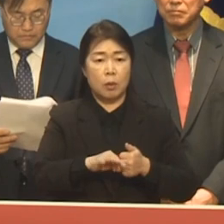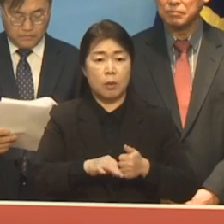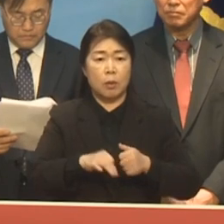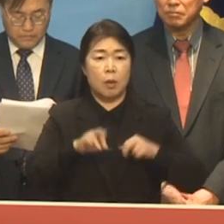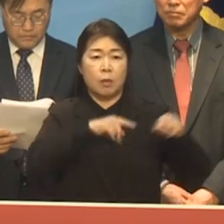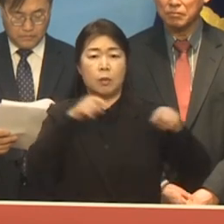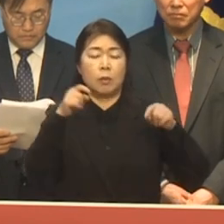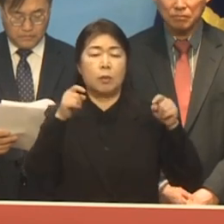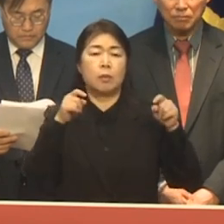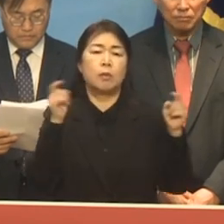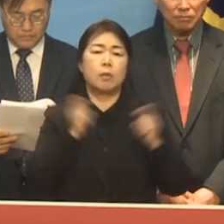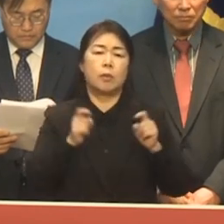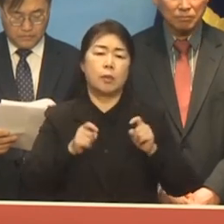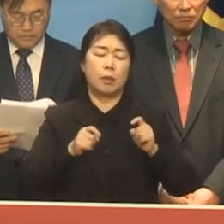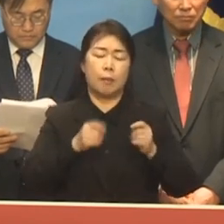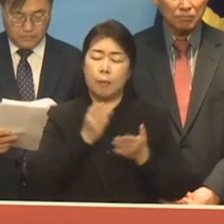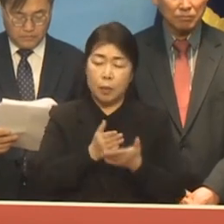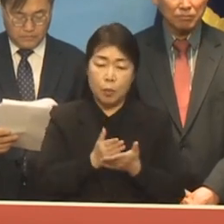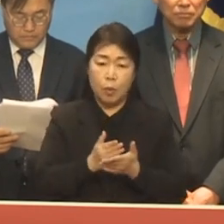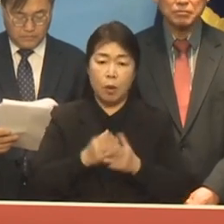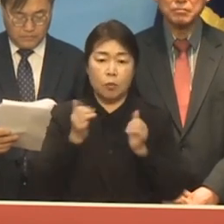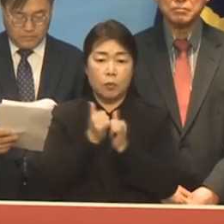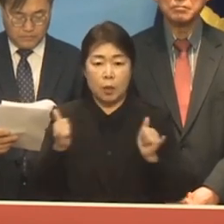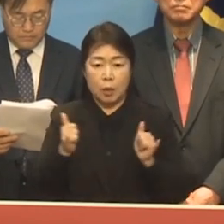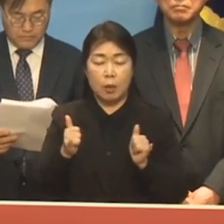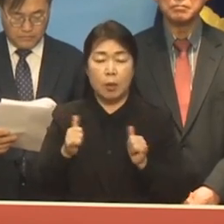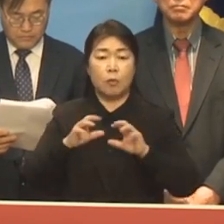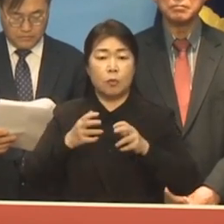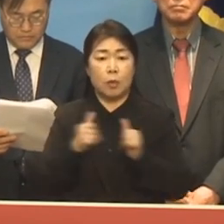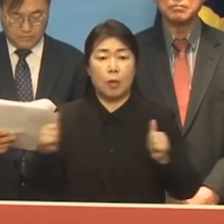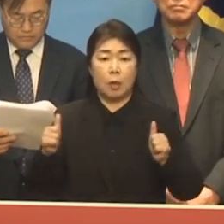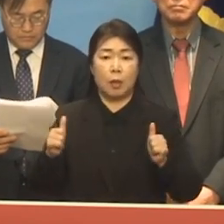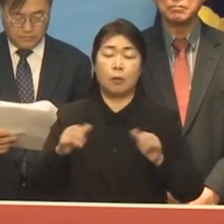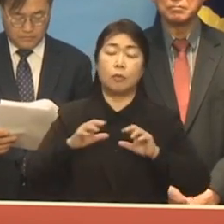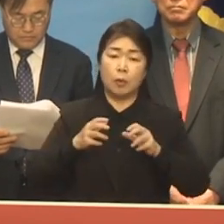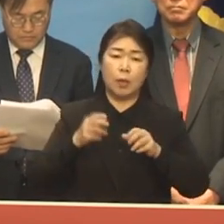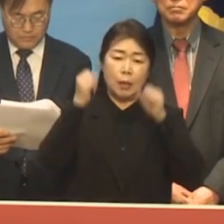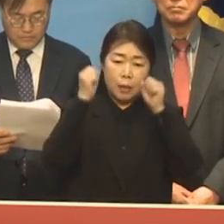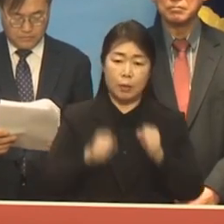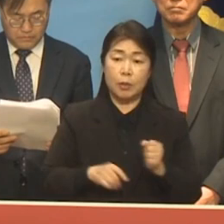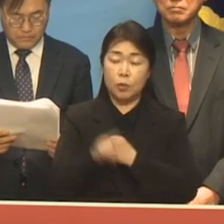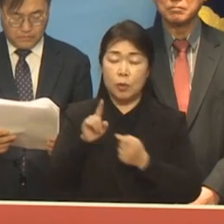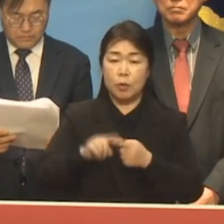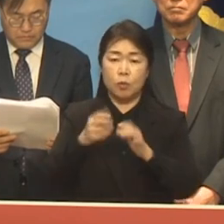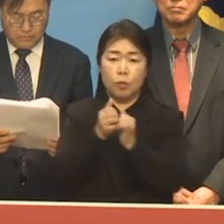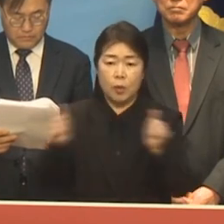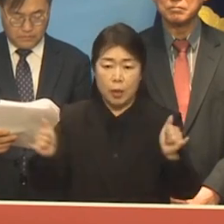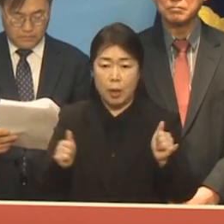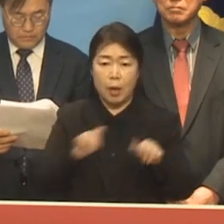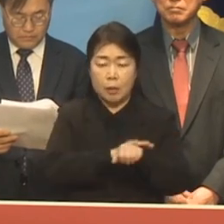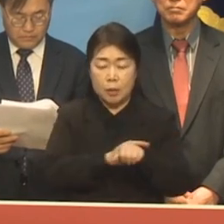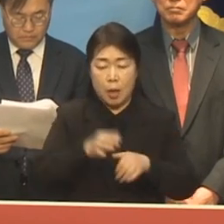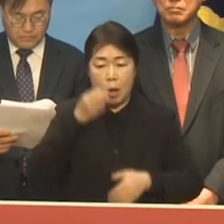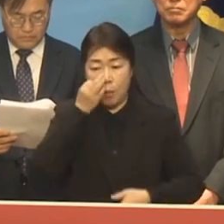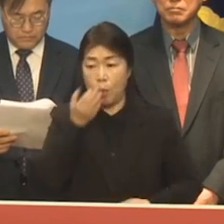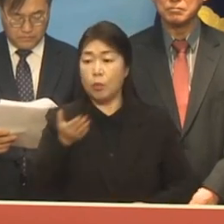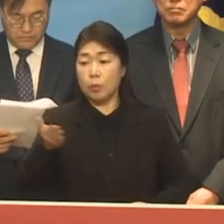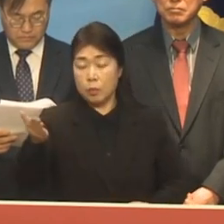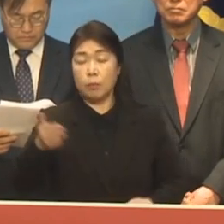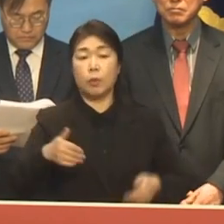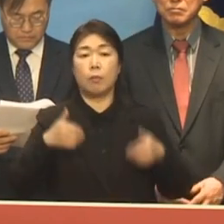정치 논쟁을 접고 국가의 존재 의미를 전 국민에게 분명하게 보여줘야 할